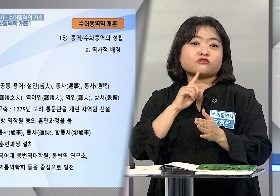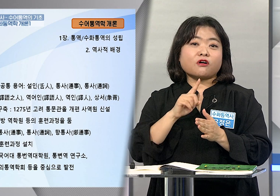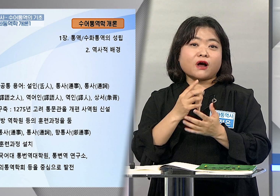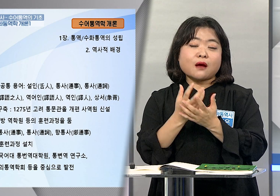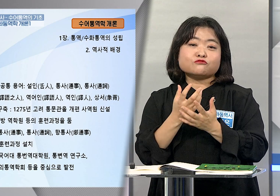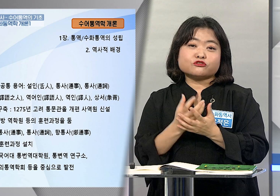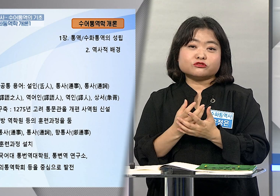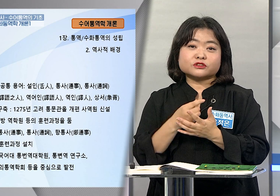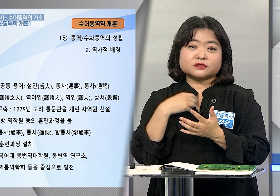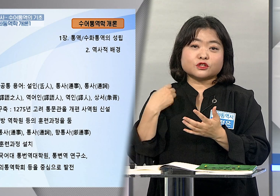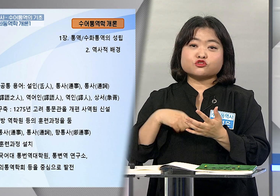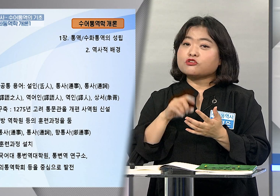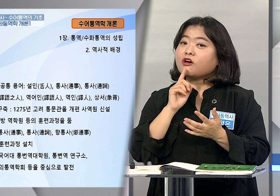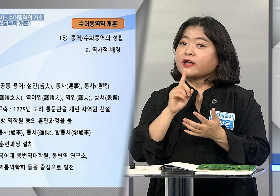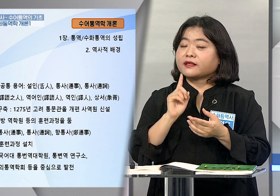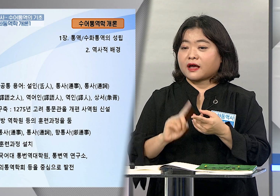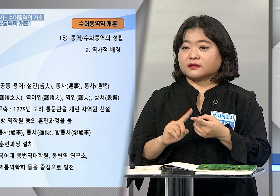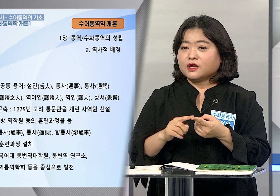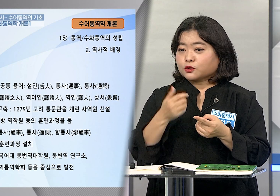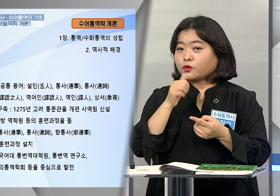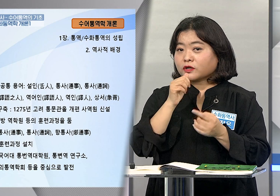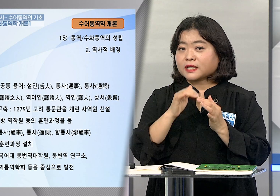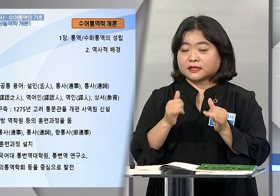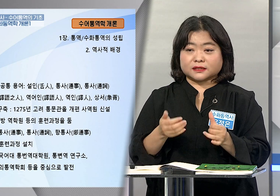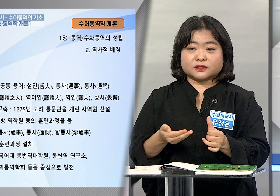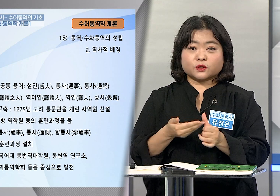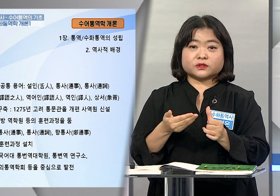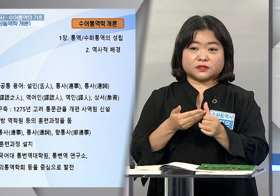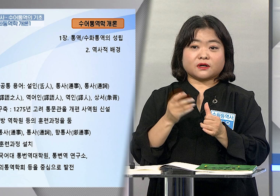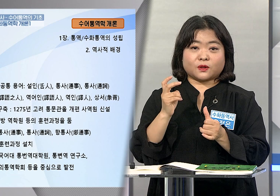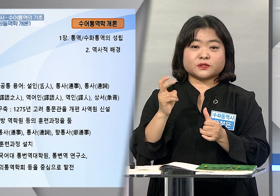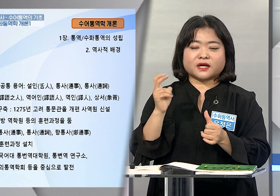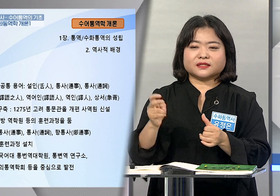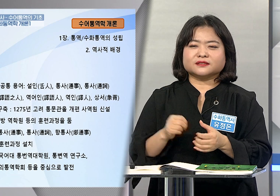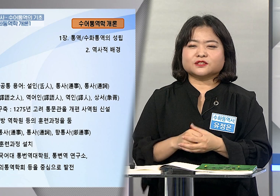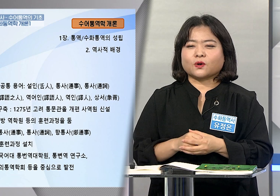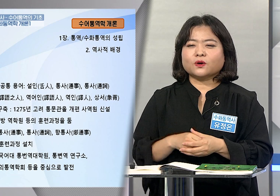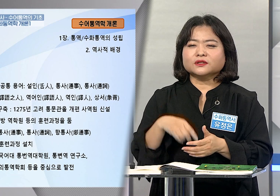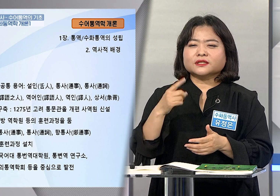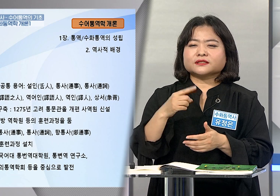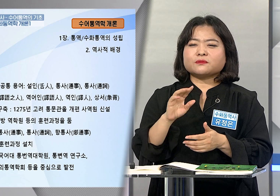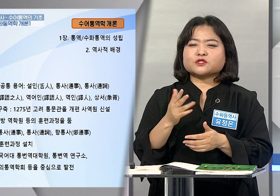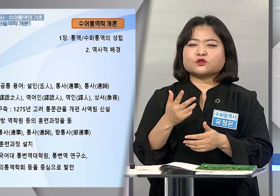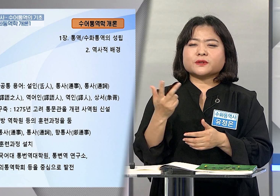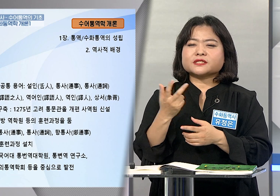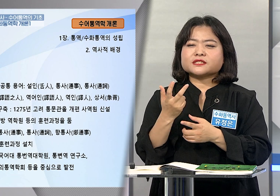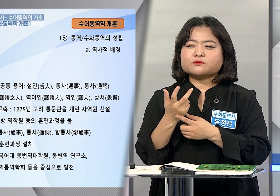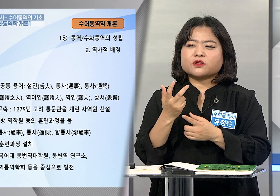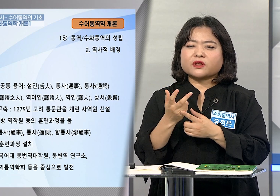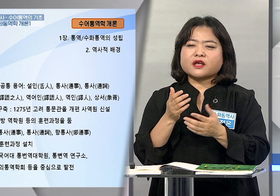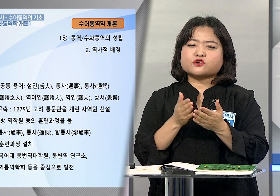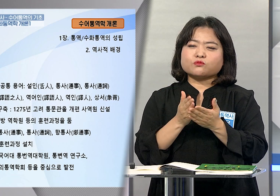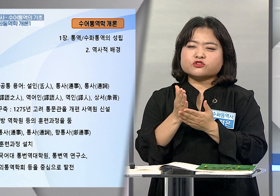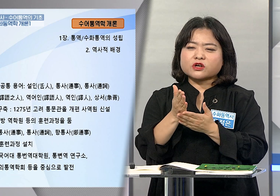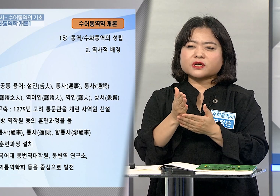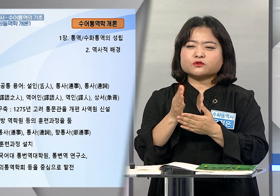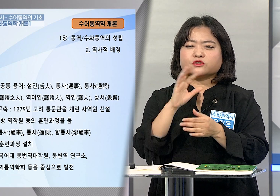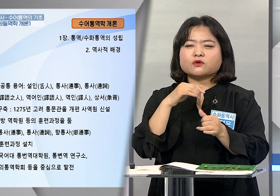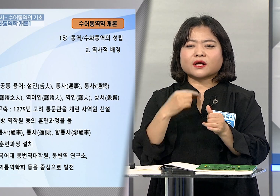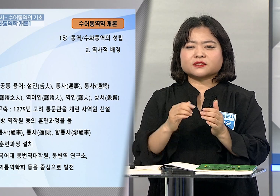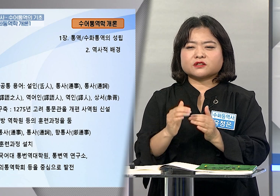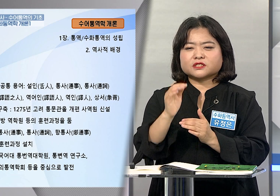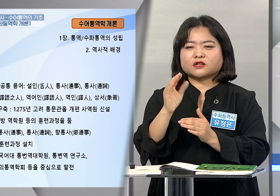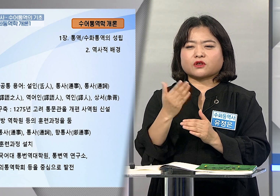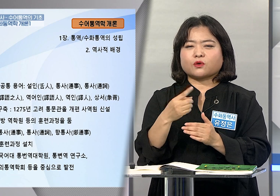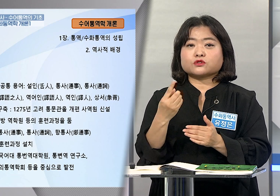중국 한문, 그죠? 중어에 대한 통역사를 키웠을 거라고 생각이 들죠. 그 다음에 1970년대 전문적인